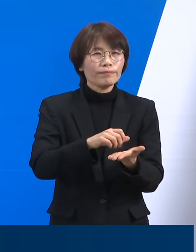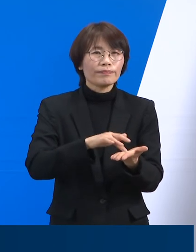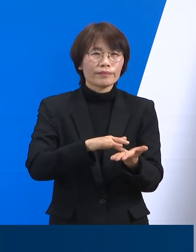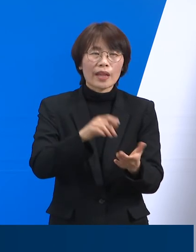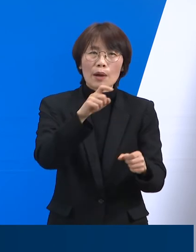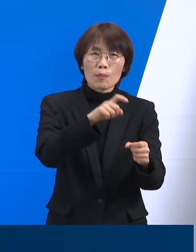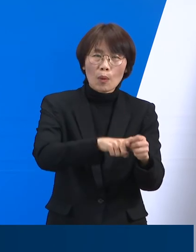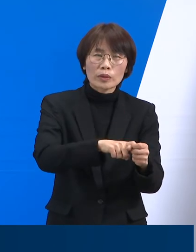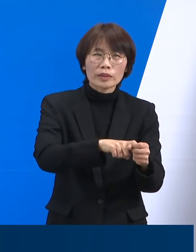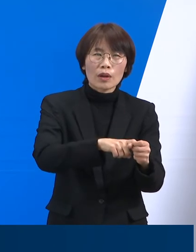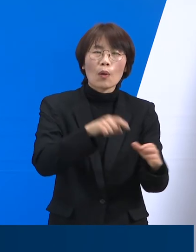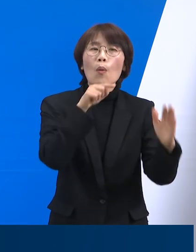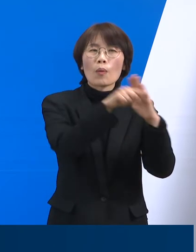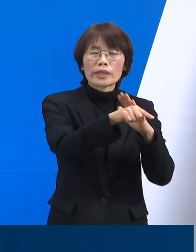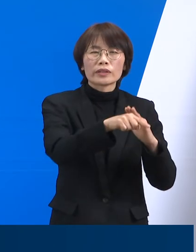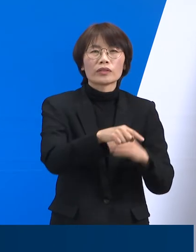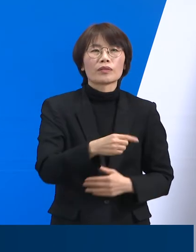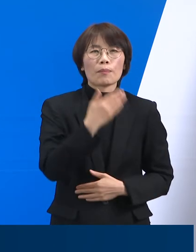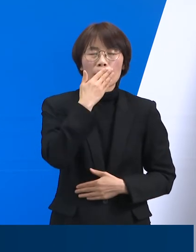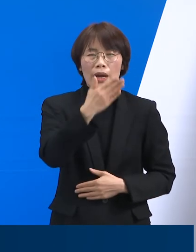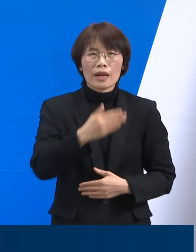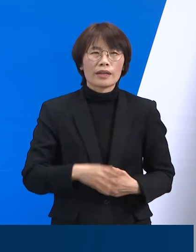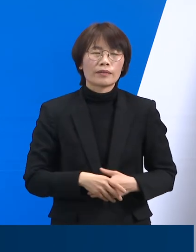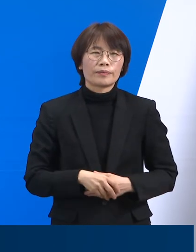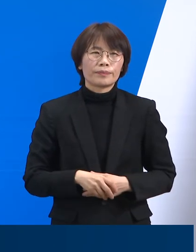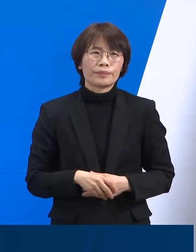필수적 목적을 위한 외출도 가능해집니다.